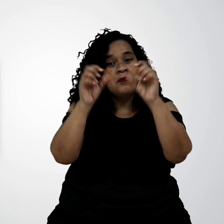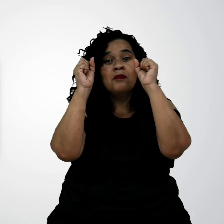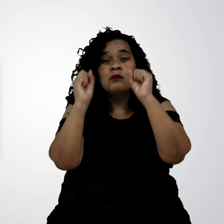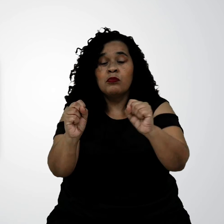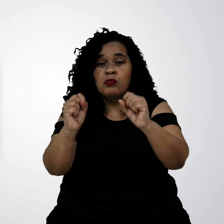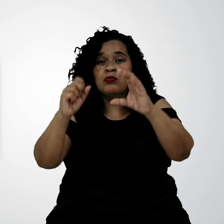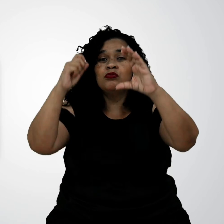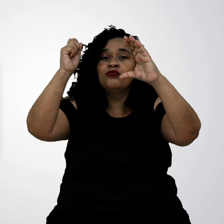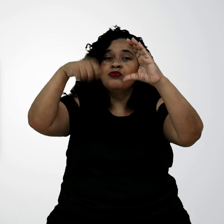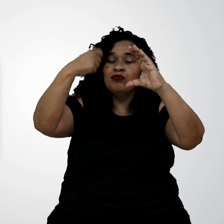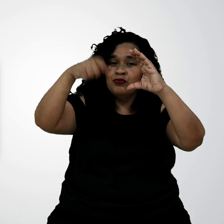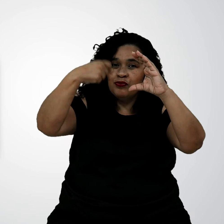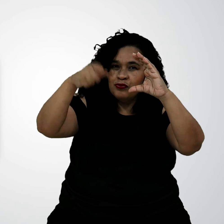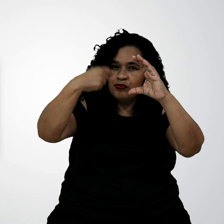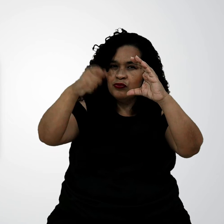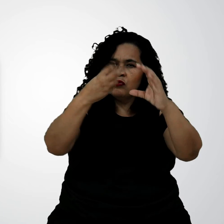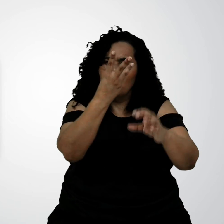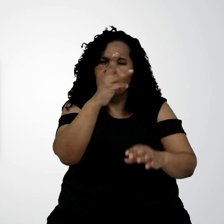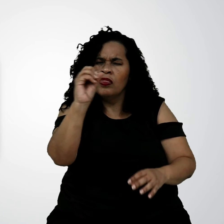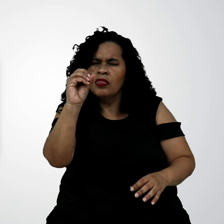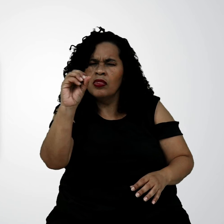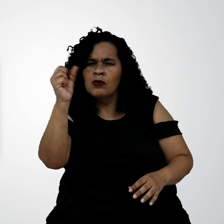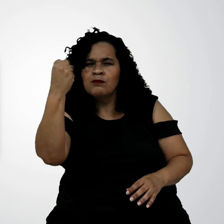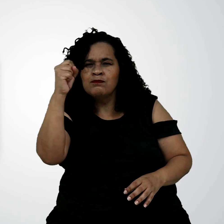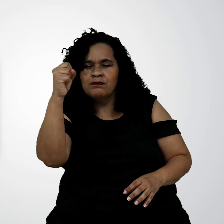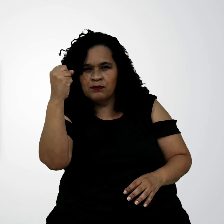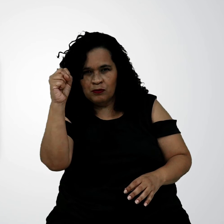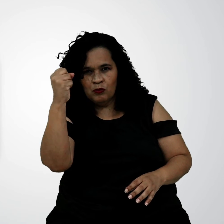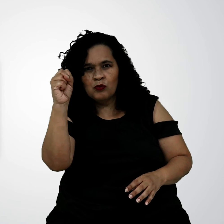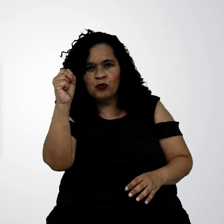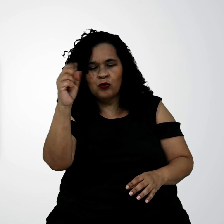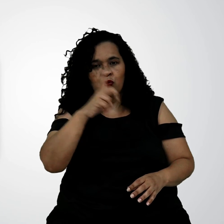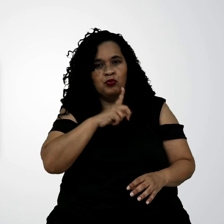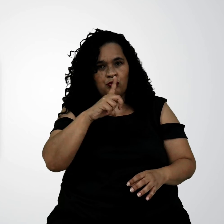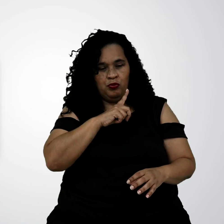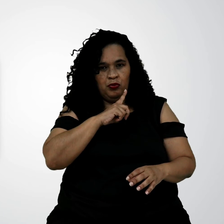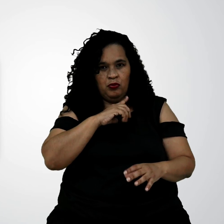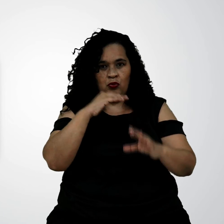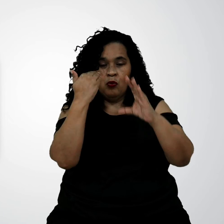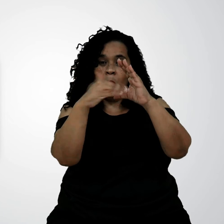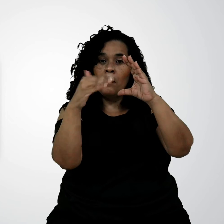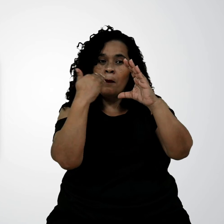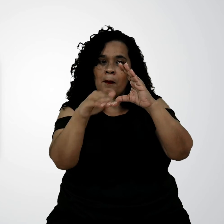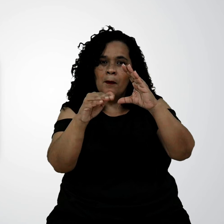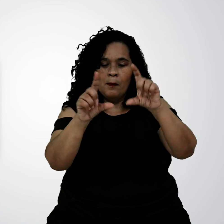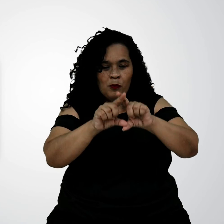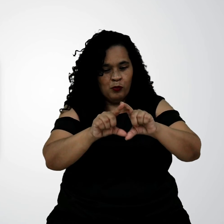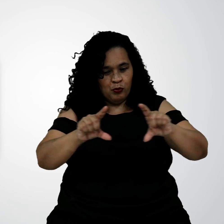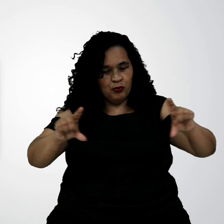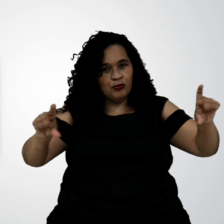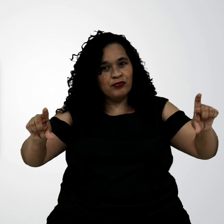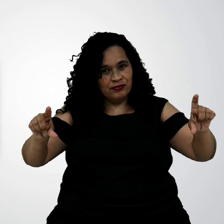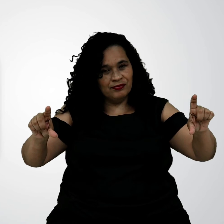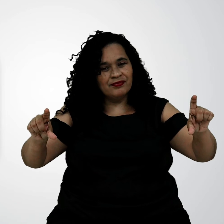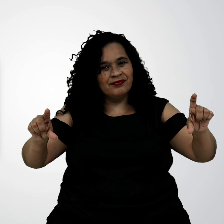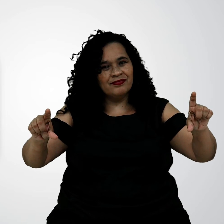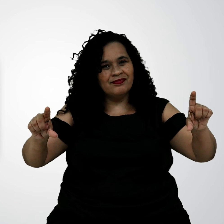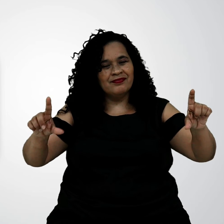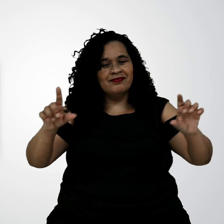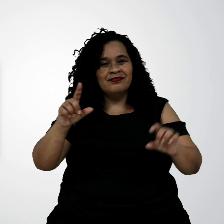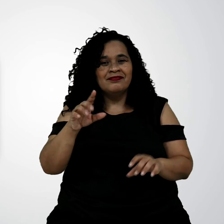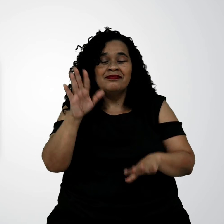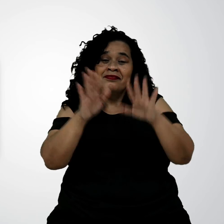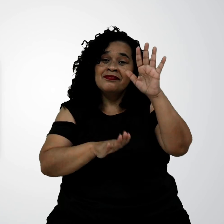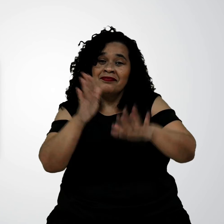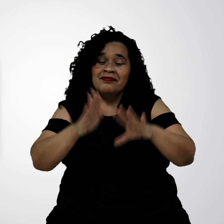de no máximo 30 segundos. Envie para o e-mail que está aqui na descrição do vídeo e quem sabe o seu vídeo vem